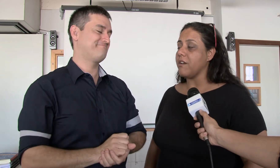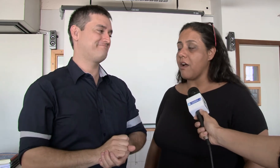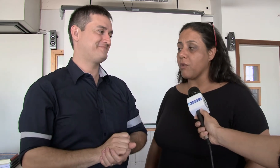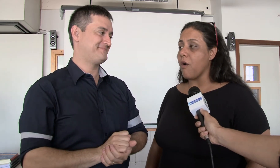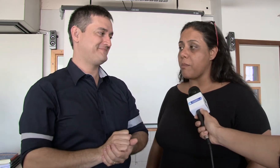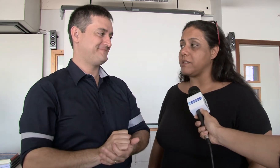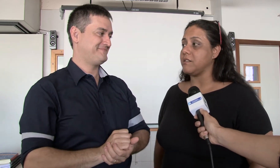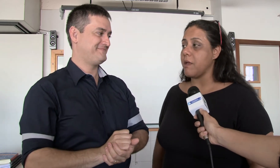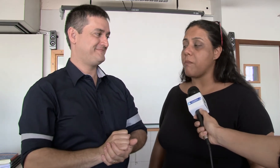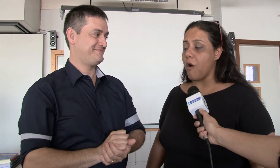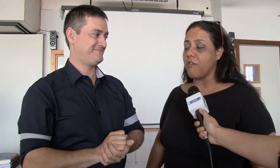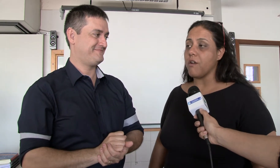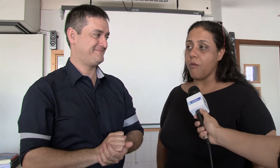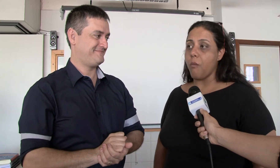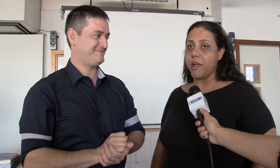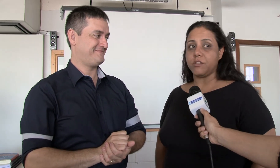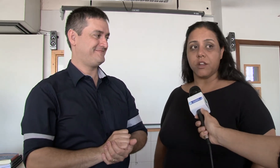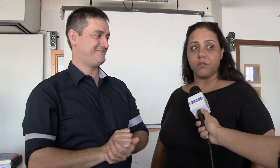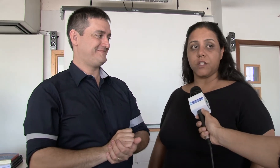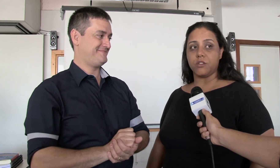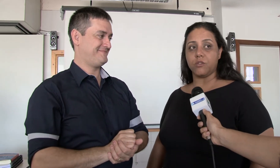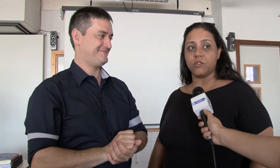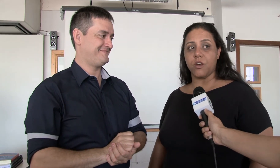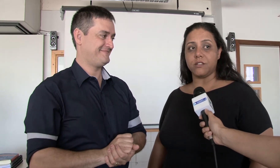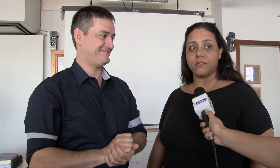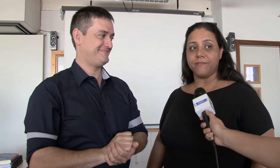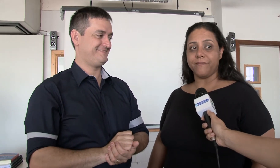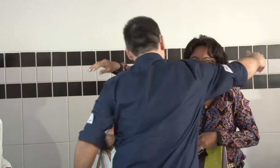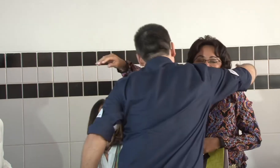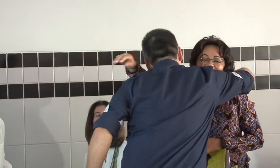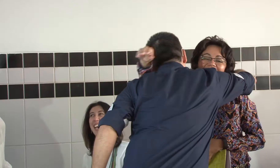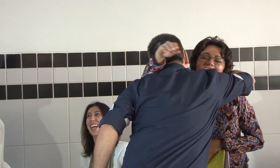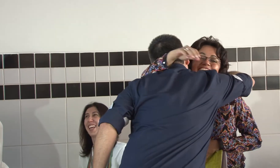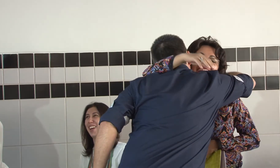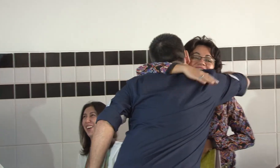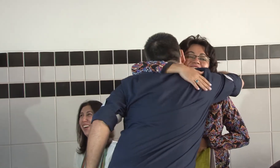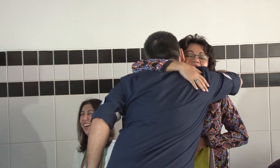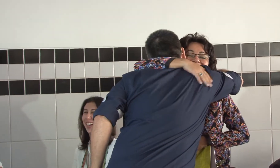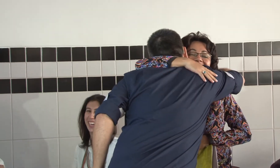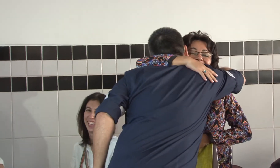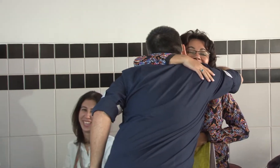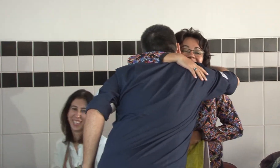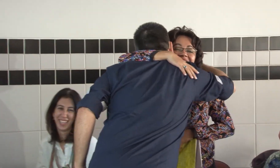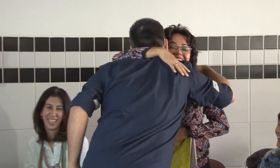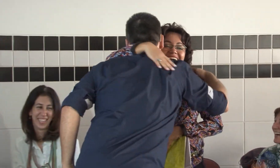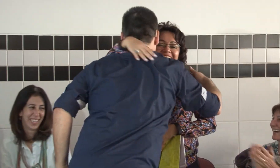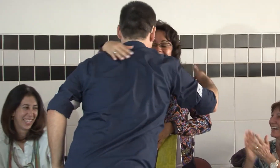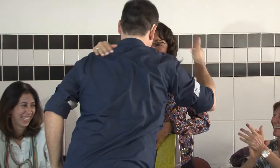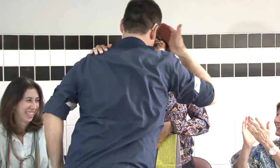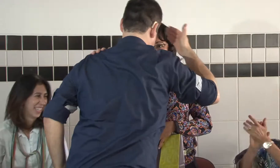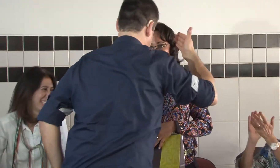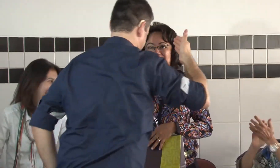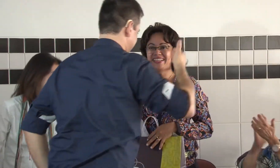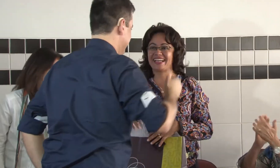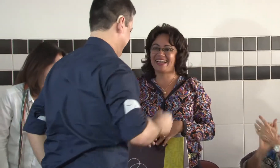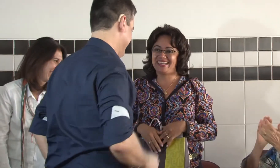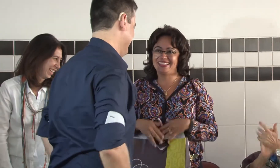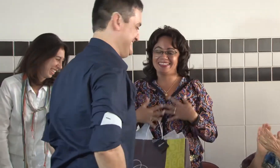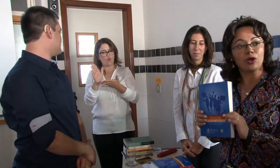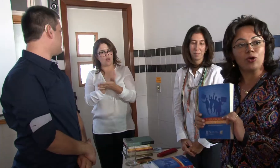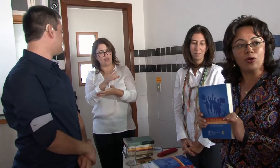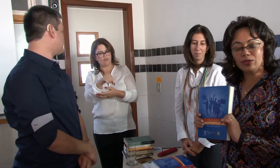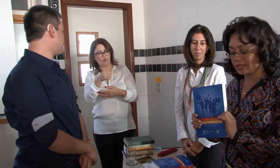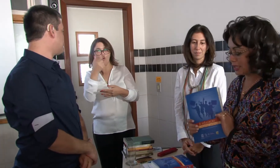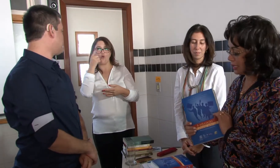prova o que eu apresentei prova como é história de vida de todos nós o resultado de muita dedicação foi sua aprovação com